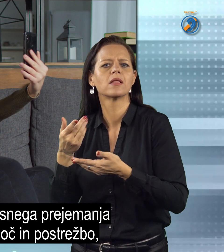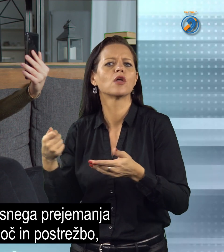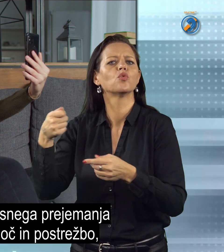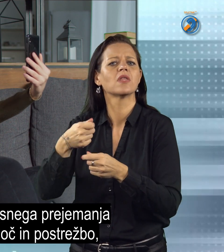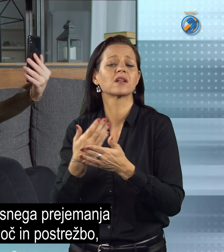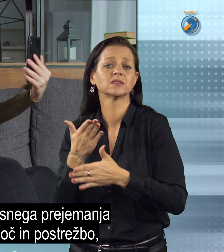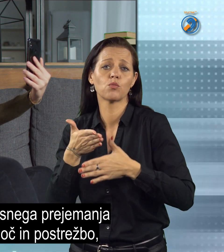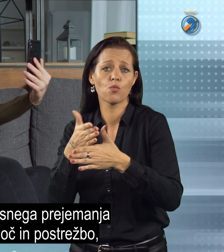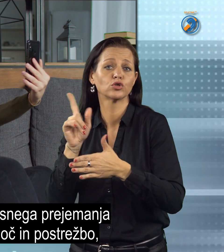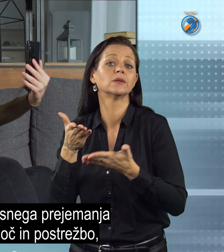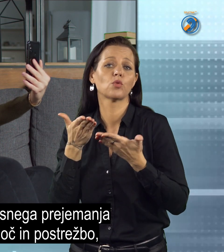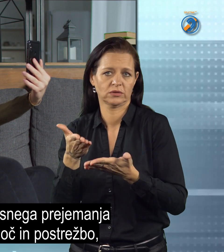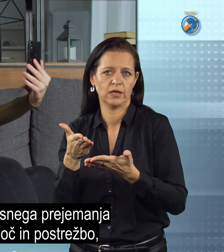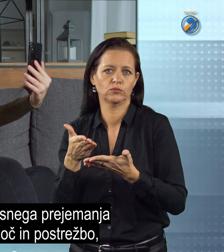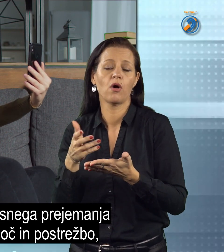postrežbo.